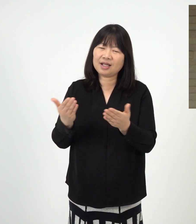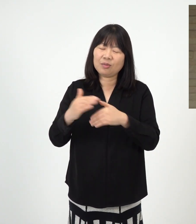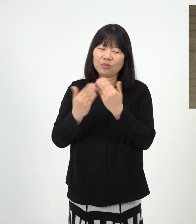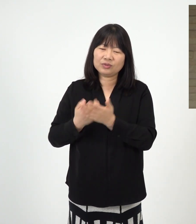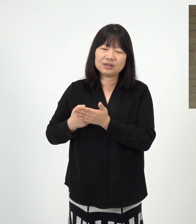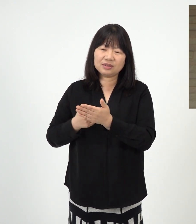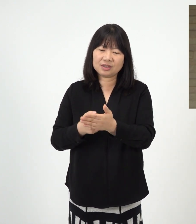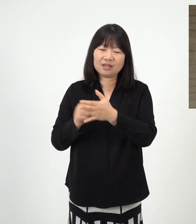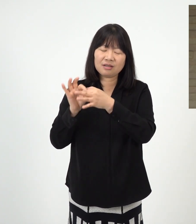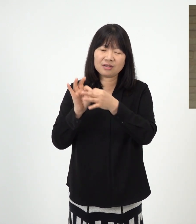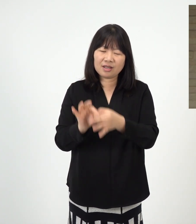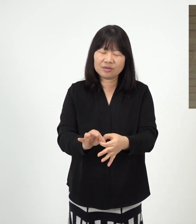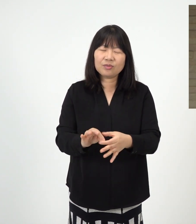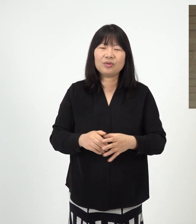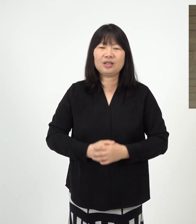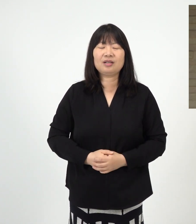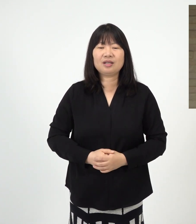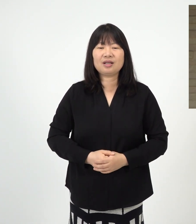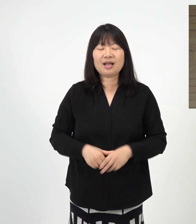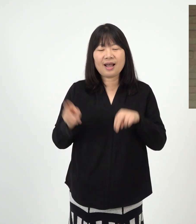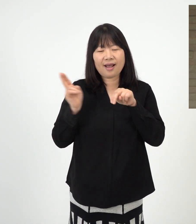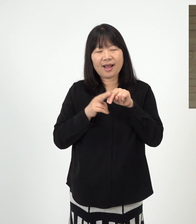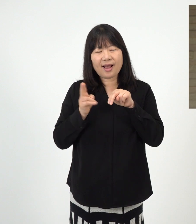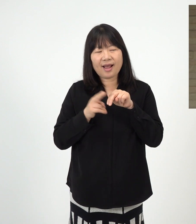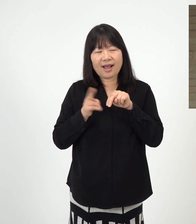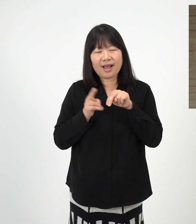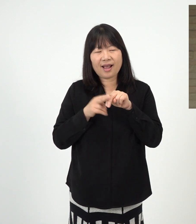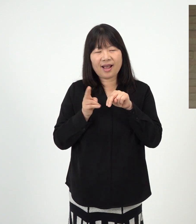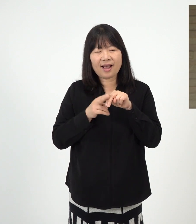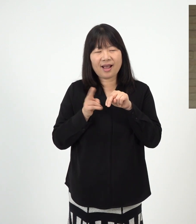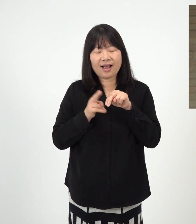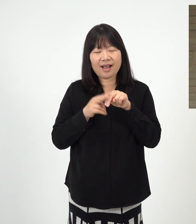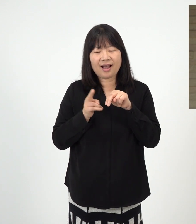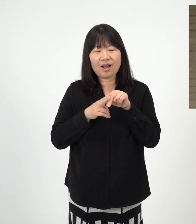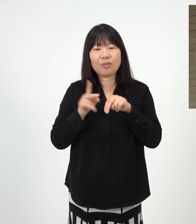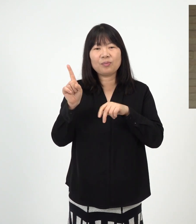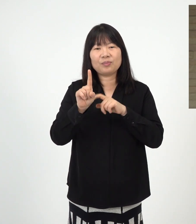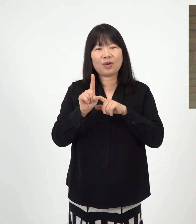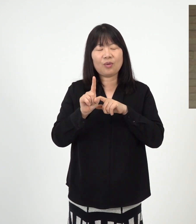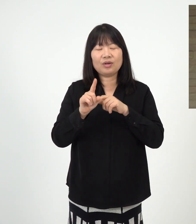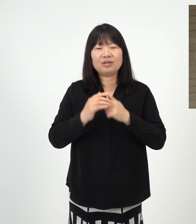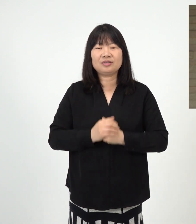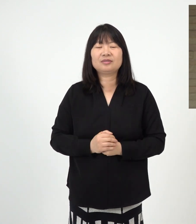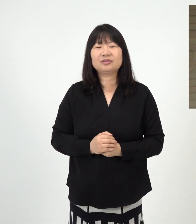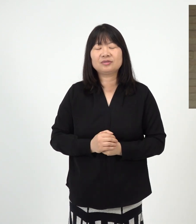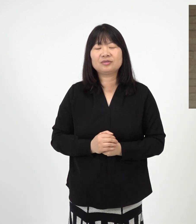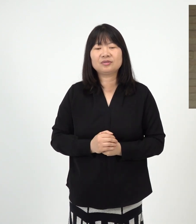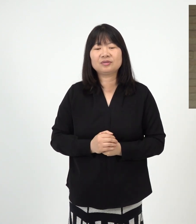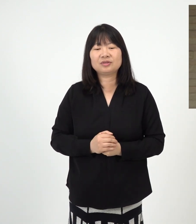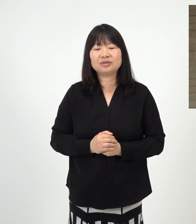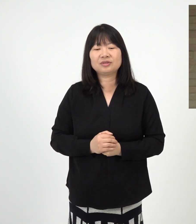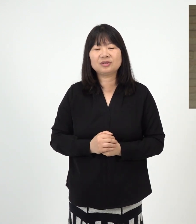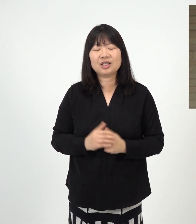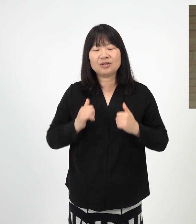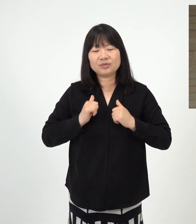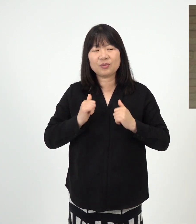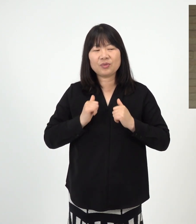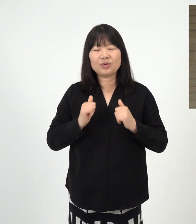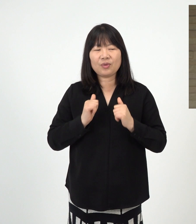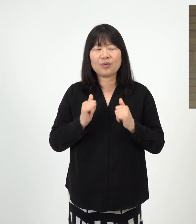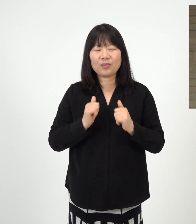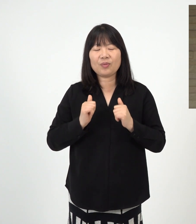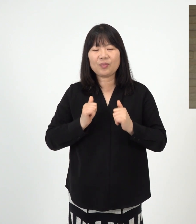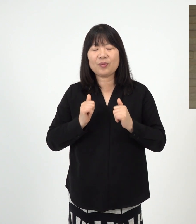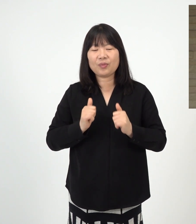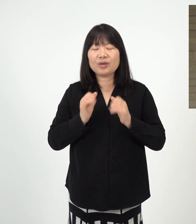계속 무섭게 채찍질하면서 내려놔야 돼요. 그럴수록 더 우리는 하나님의 은혜에